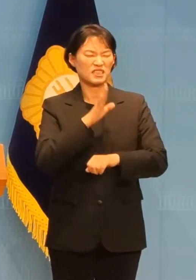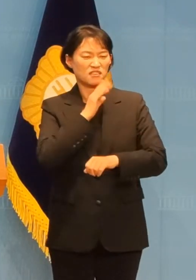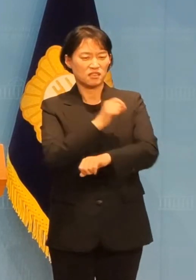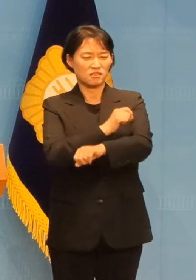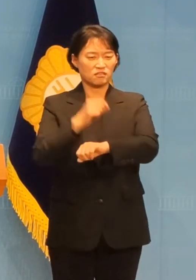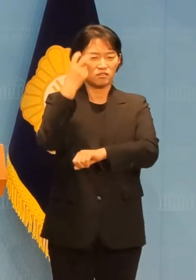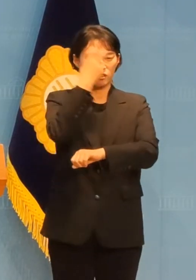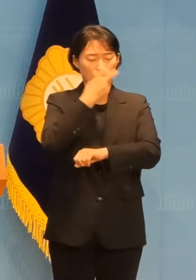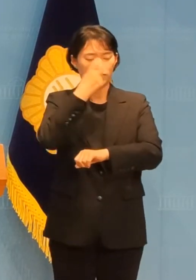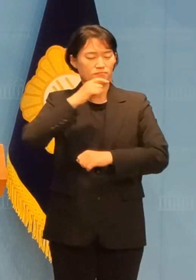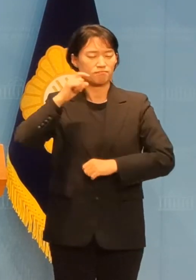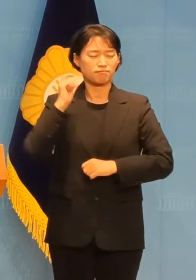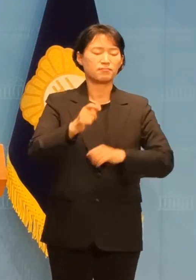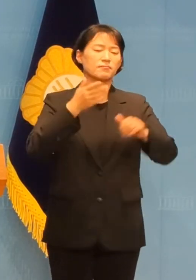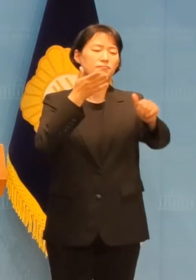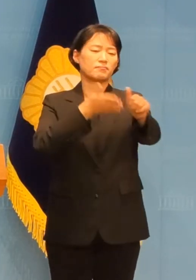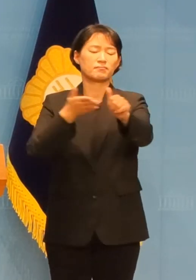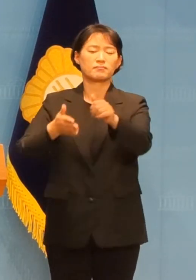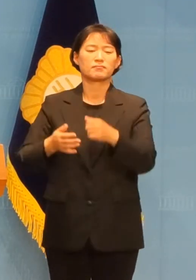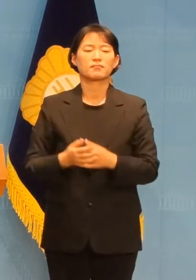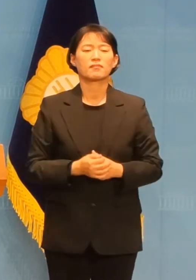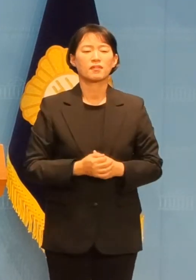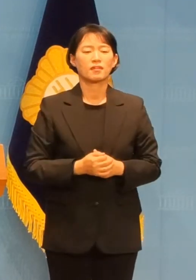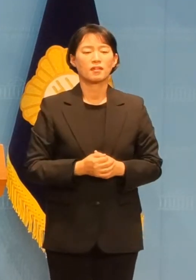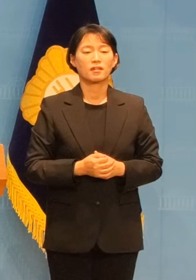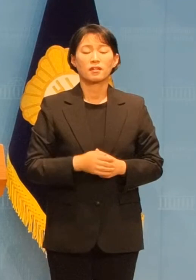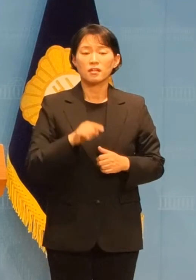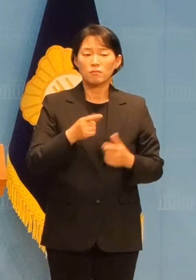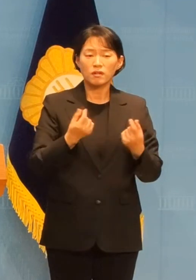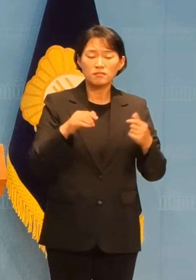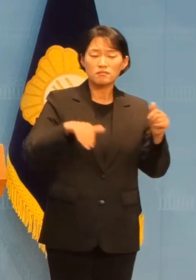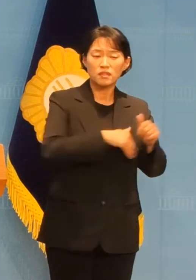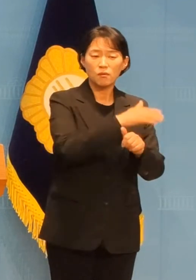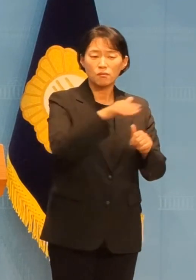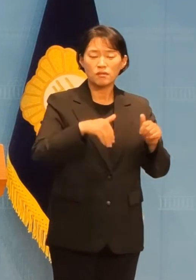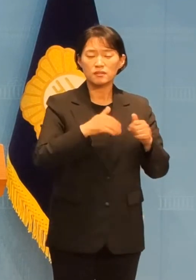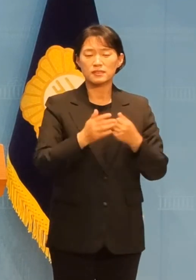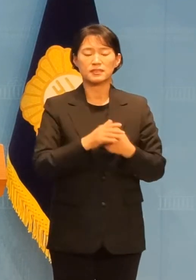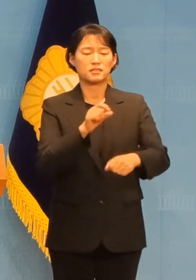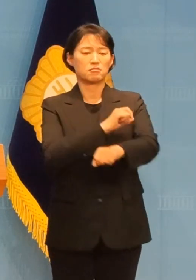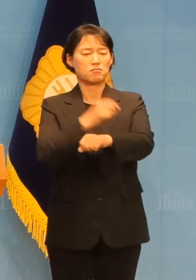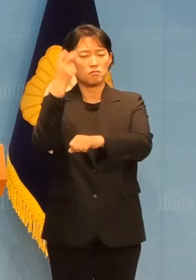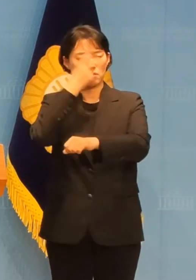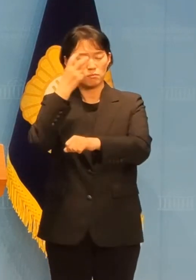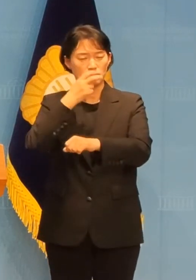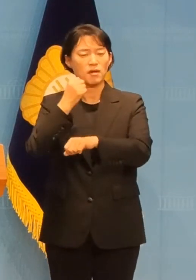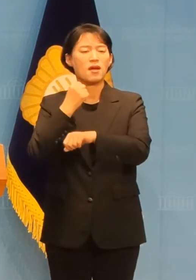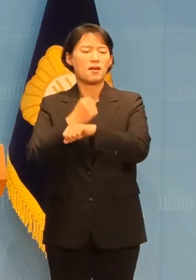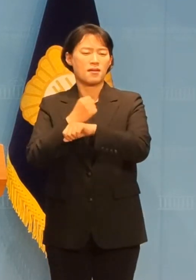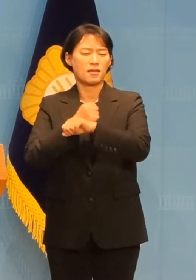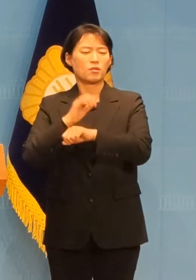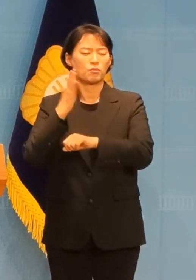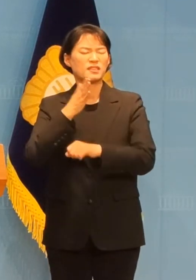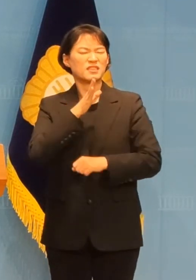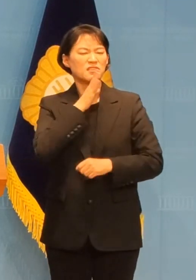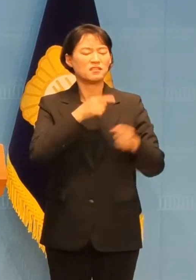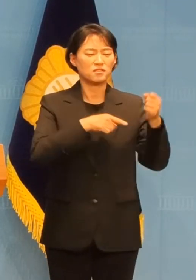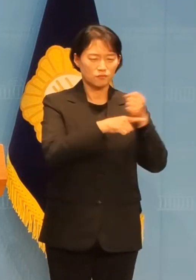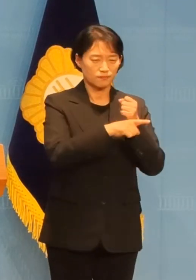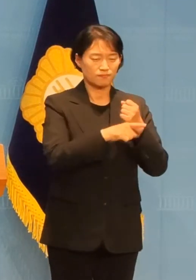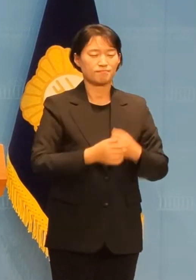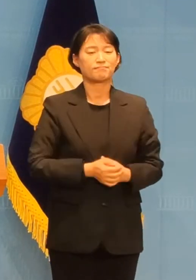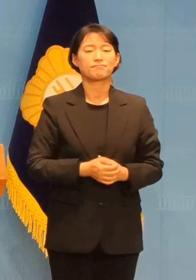도입을 강력히 요구합니다. 이런 사안이야말로 특검을 도입해야 하는 진짜